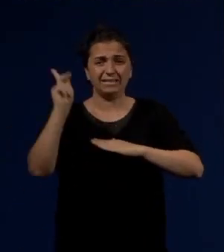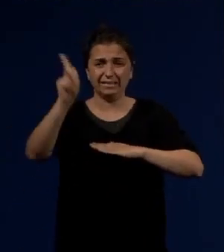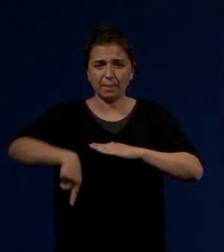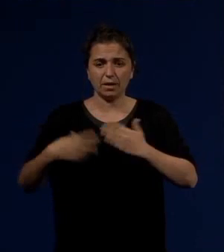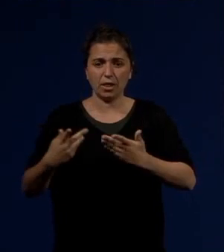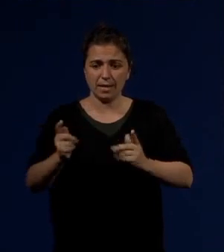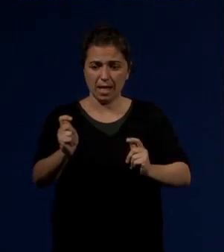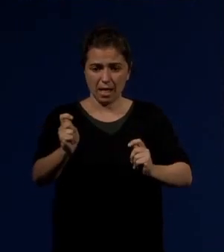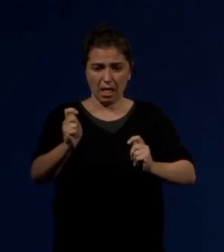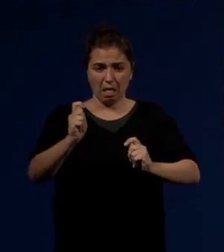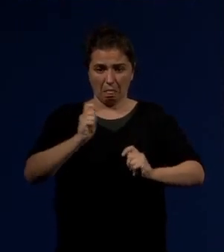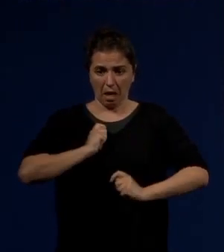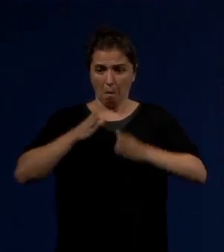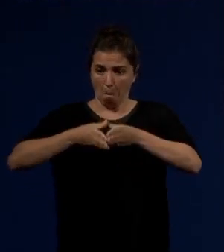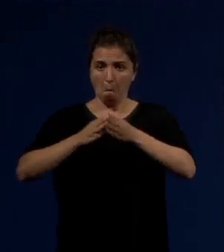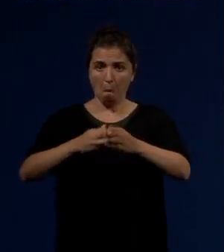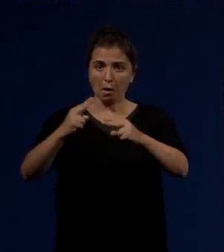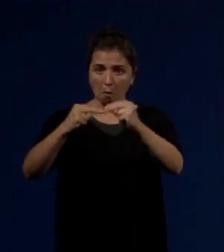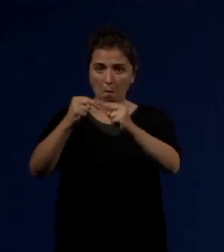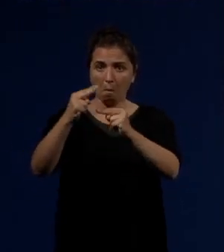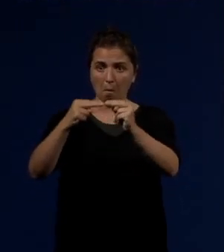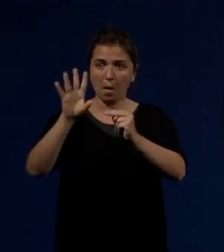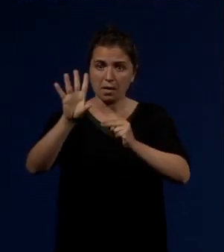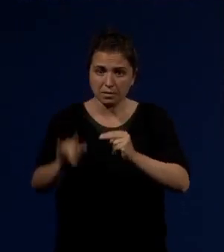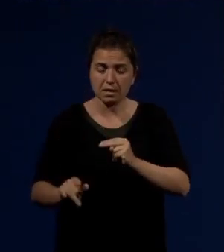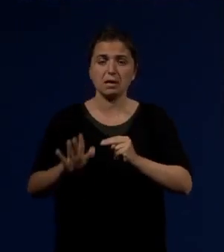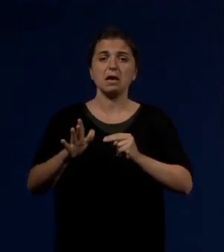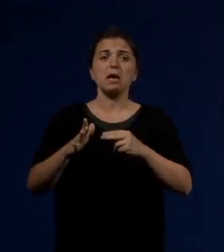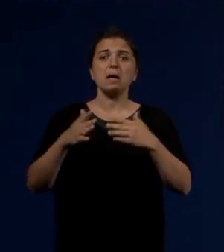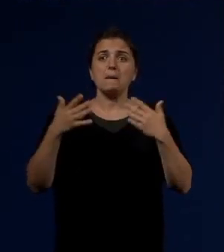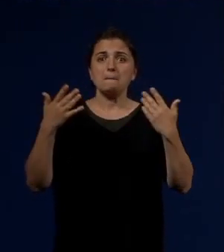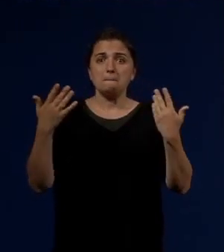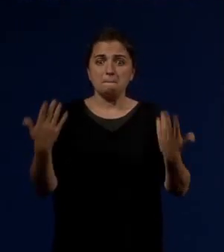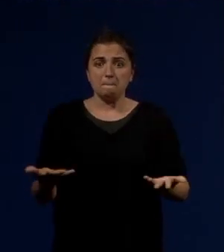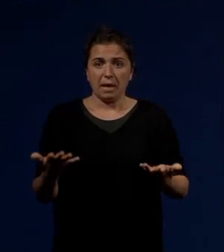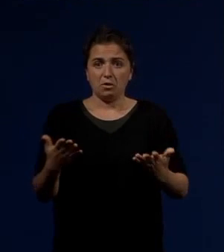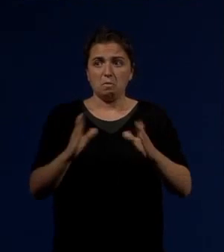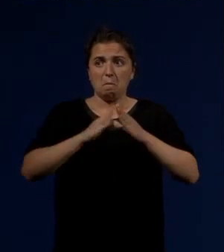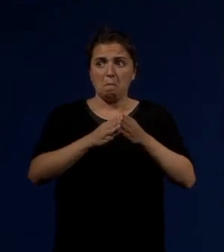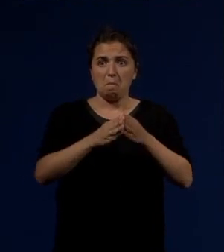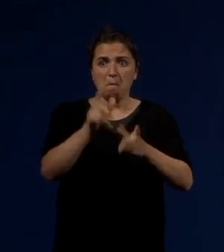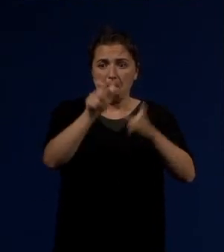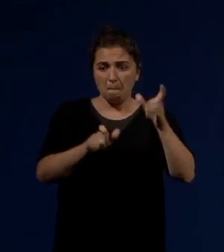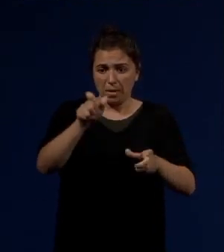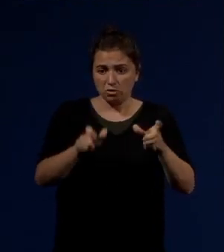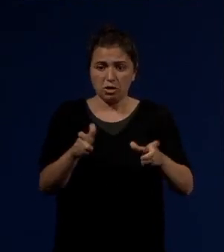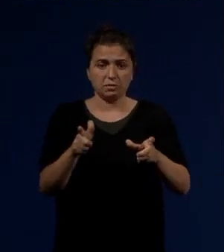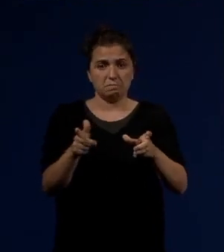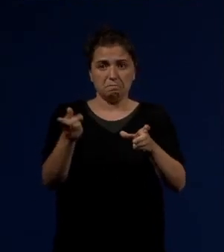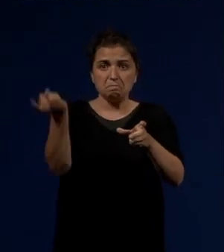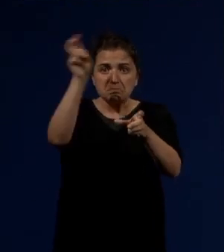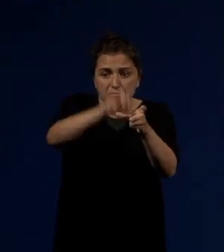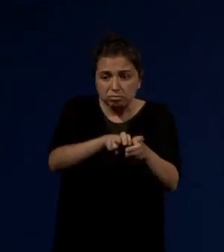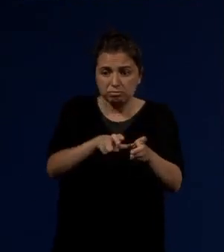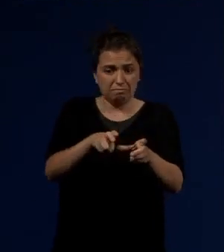unha subvención para facer o barco, danos unha subvención para desgozar o barco, cada vez menos flota, cada vez menos postos de traballo.